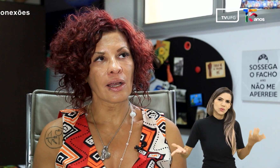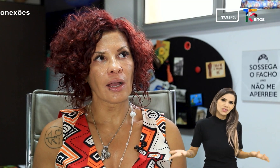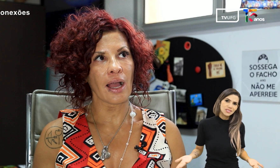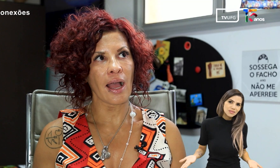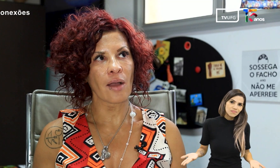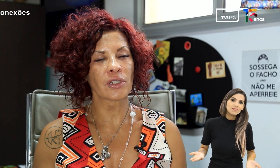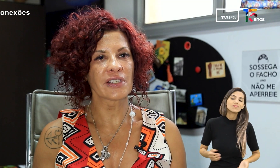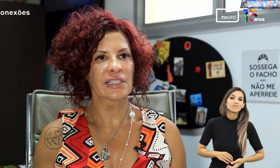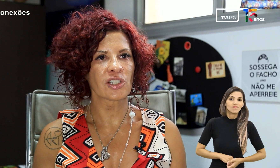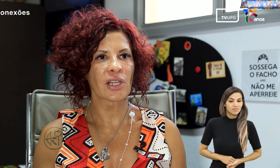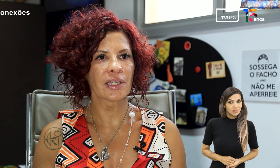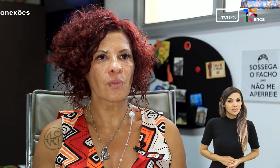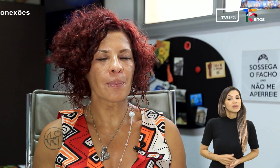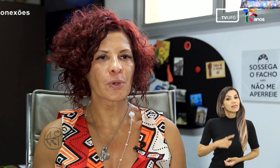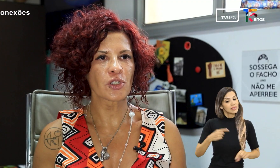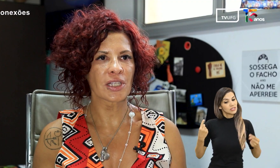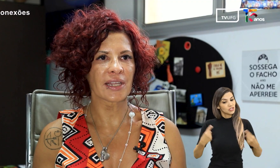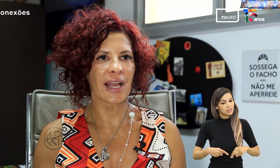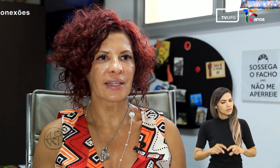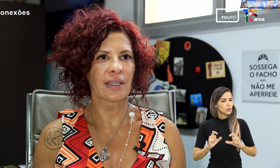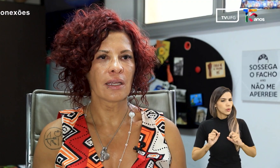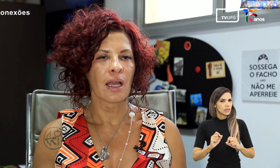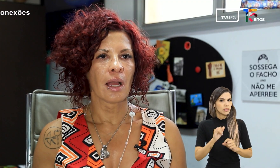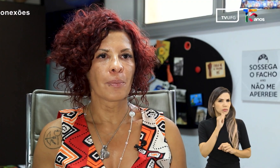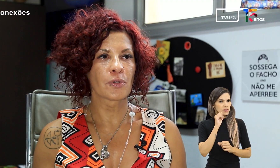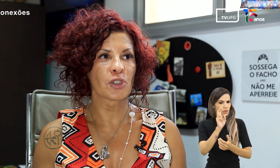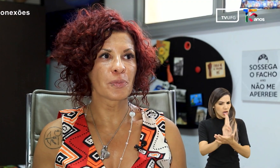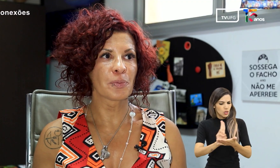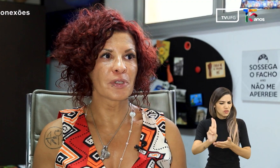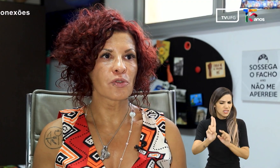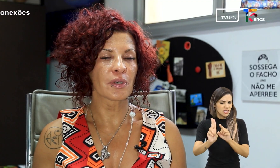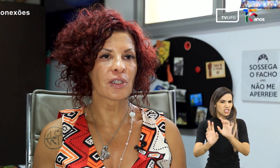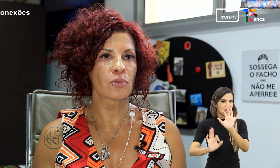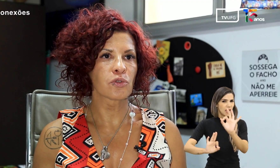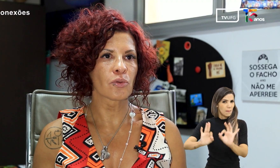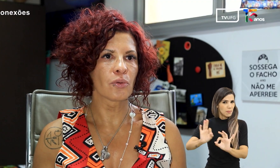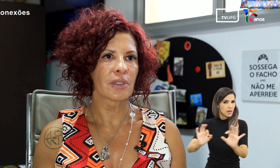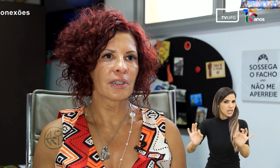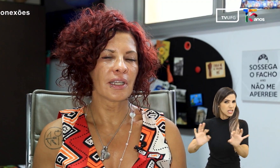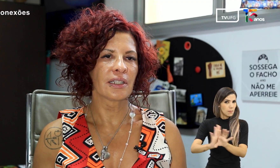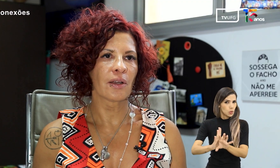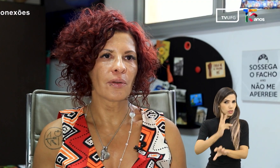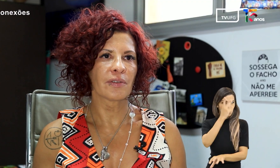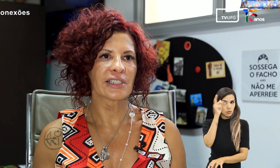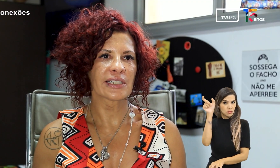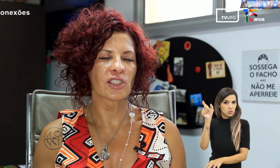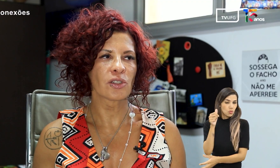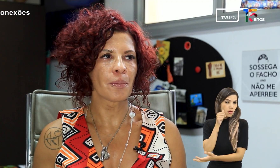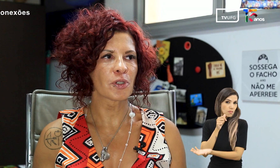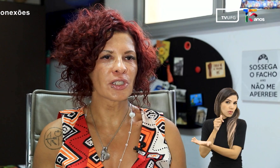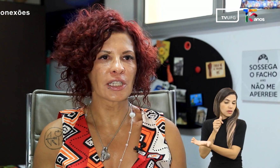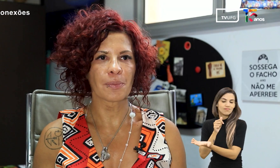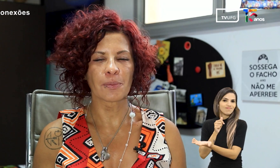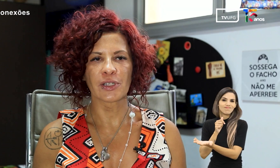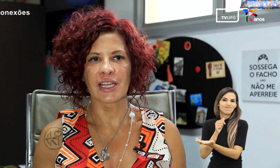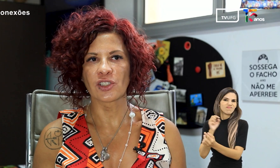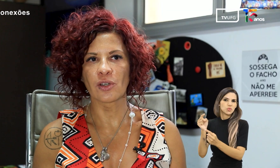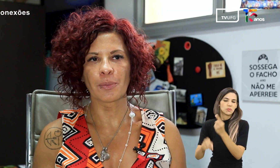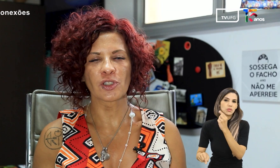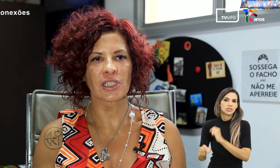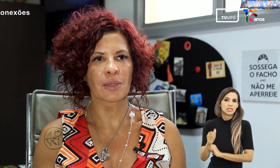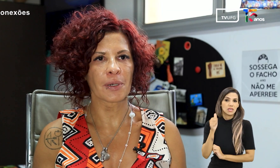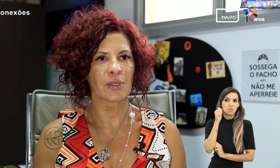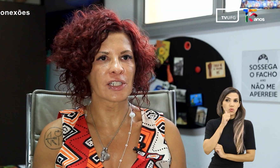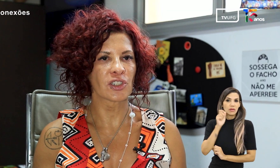que a universidade ela não é projetada para o tipo de pessoa que eu sou, né? Então a universidade não é projetada para mulheres,